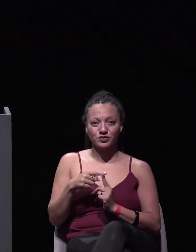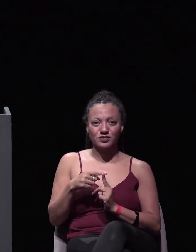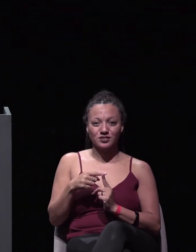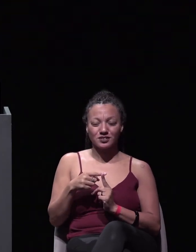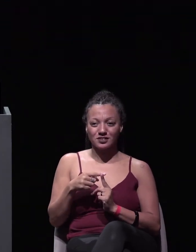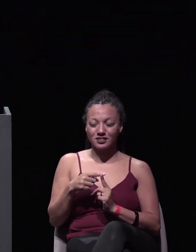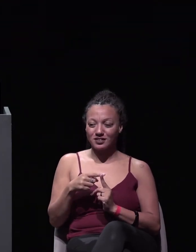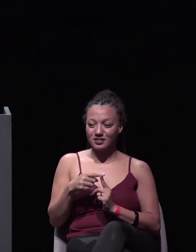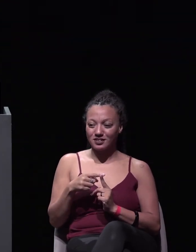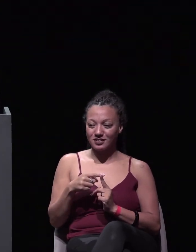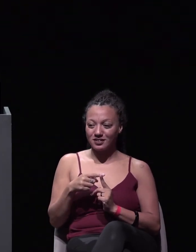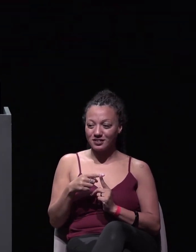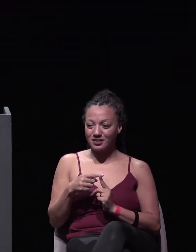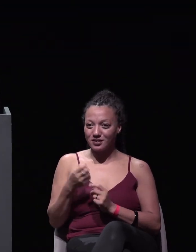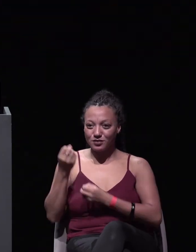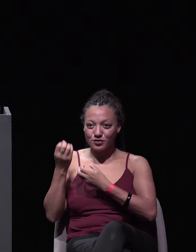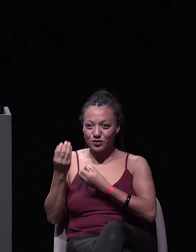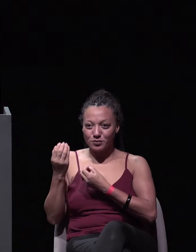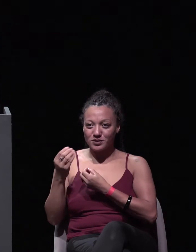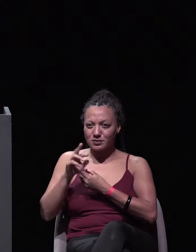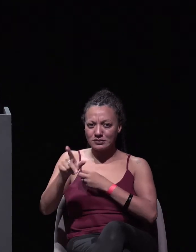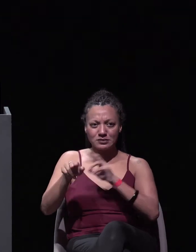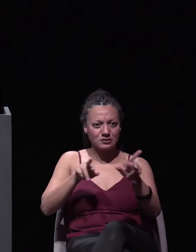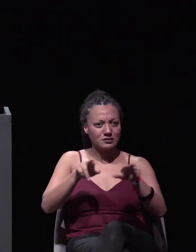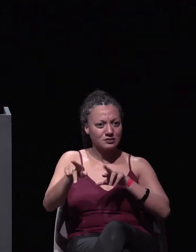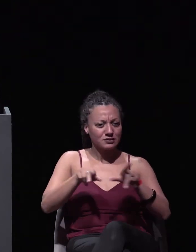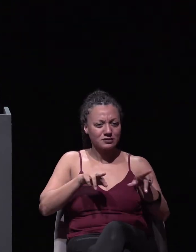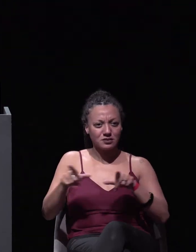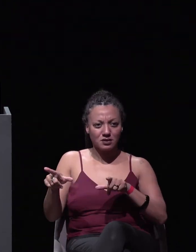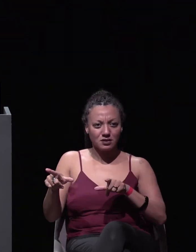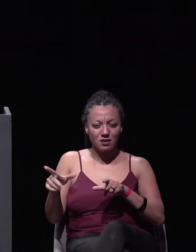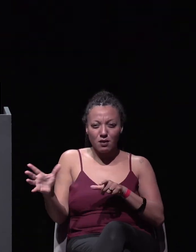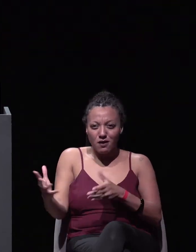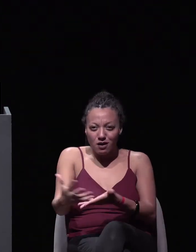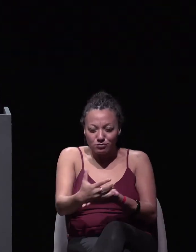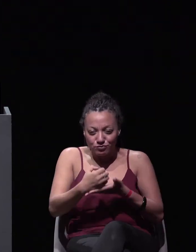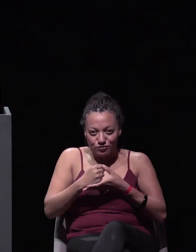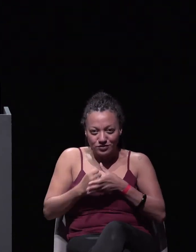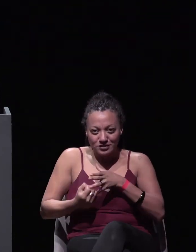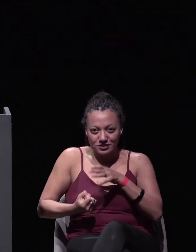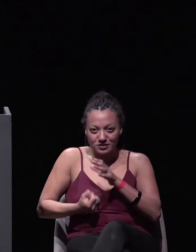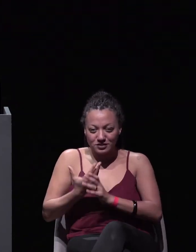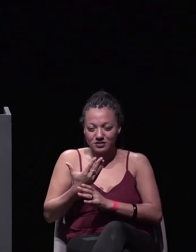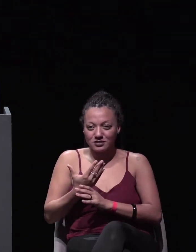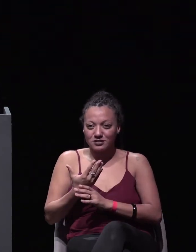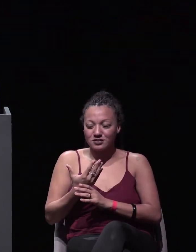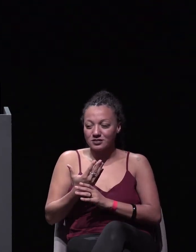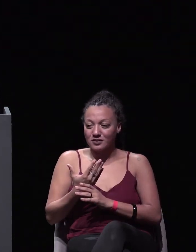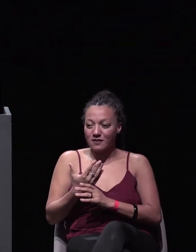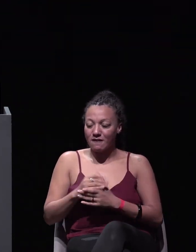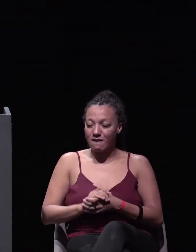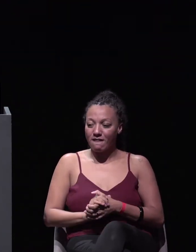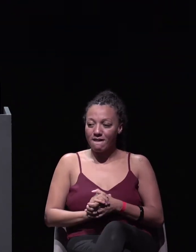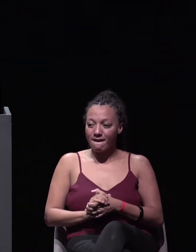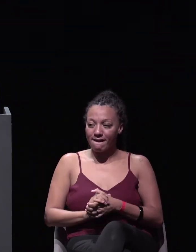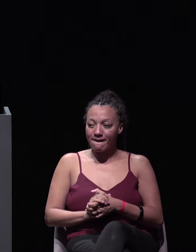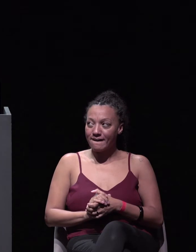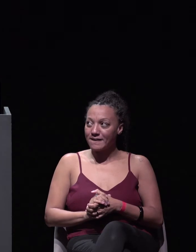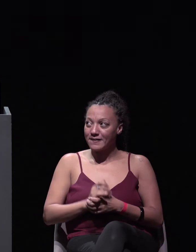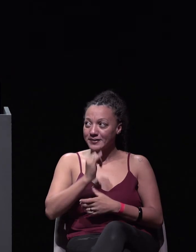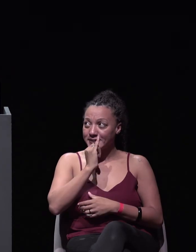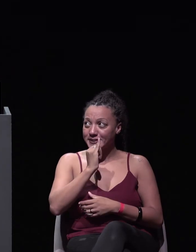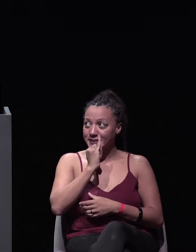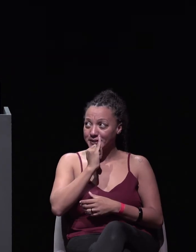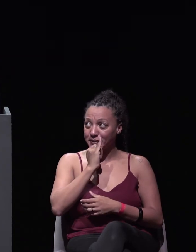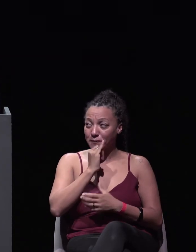são completamente diversas, de apreciação ou de reservas quanto àquela produção, né? Então, por